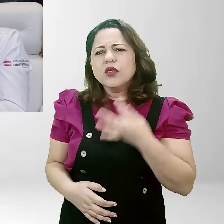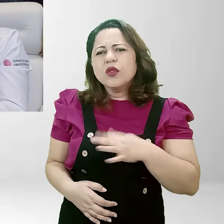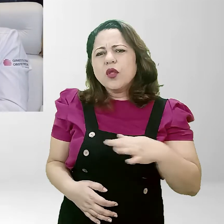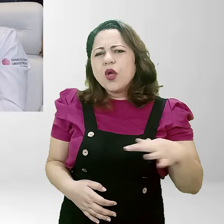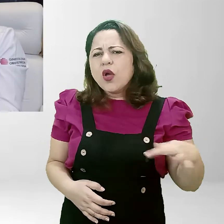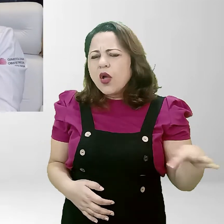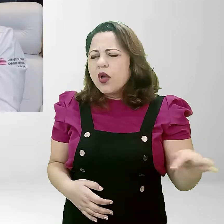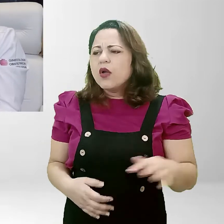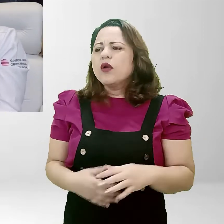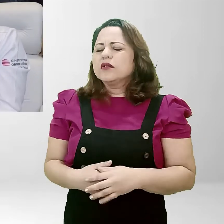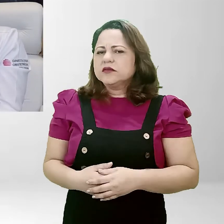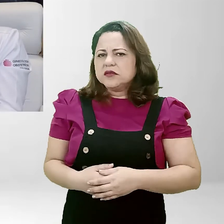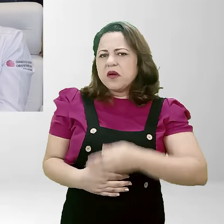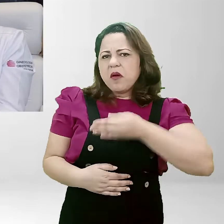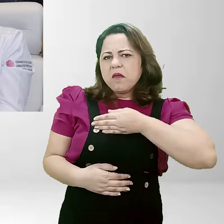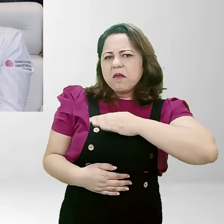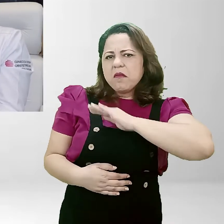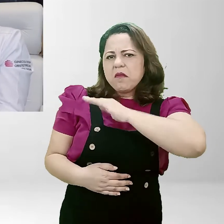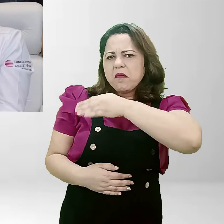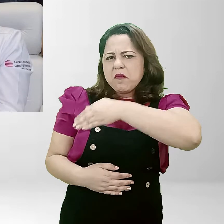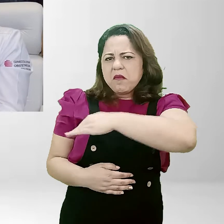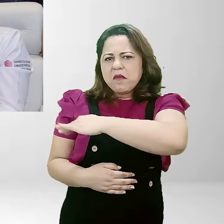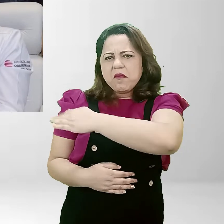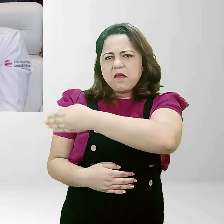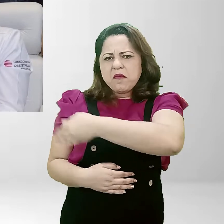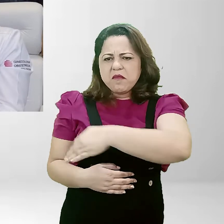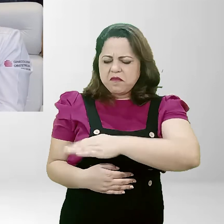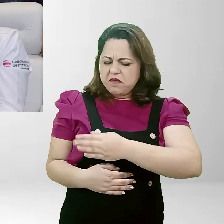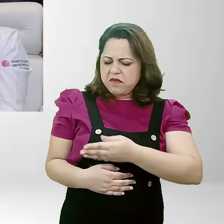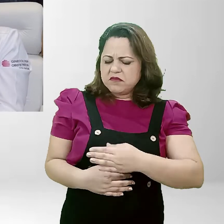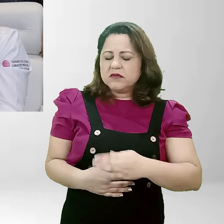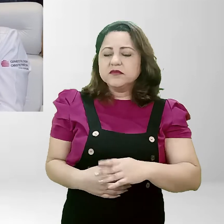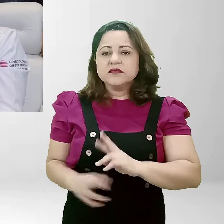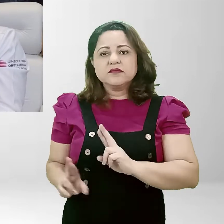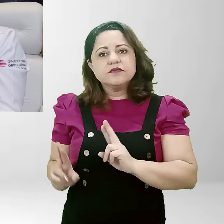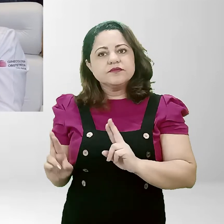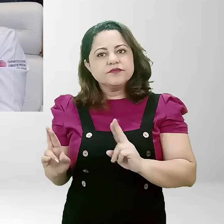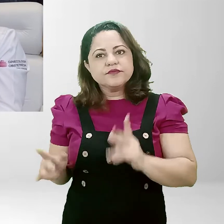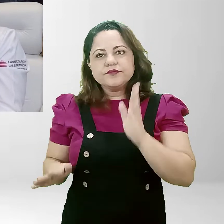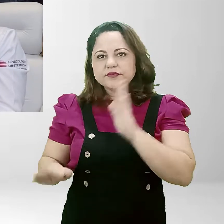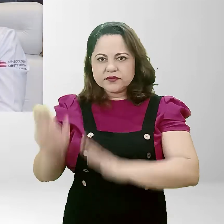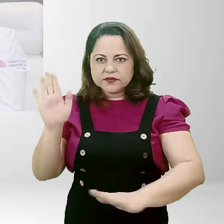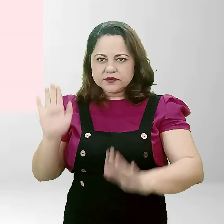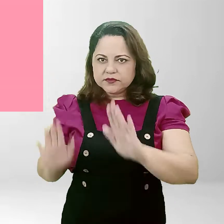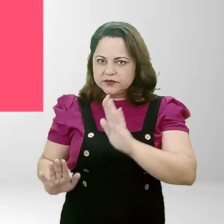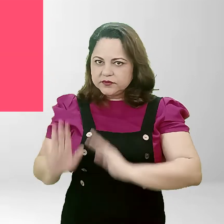avermelhada, dolorosa, cheia de ondulações que simulam casca de laranja naquela pele.